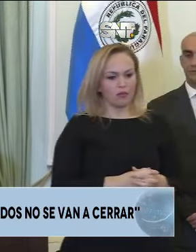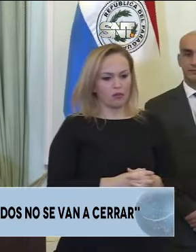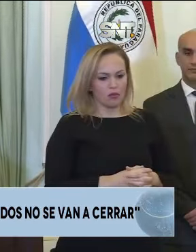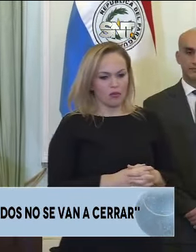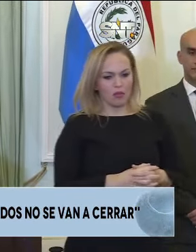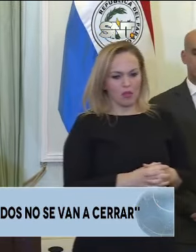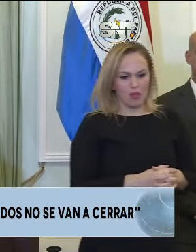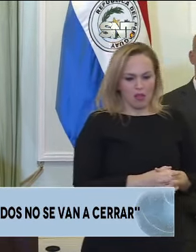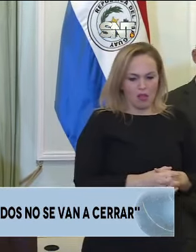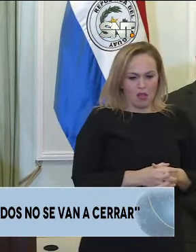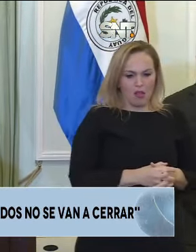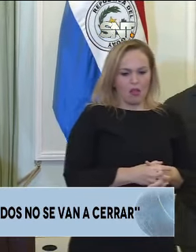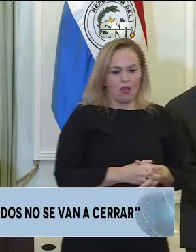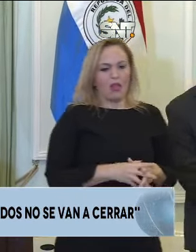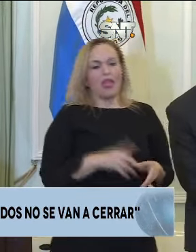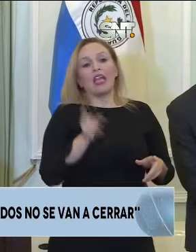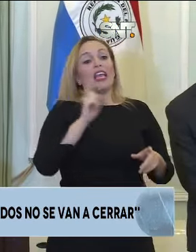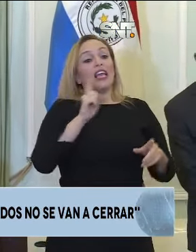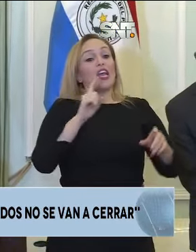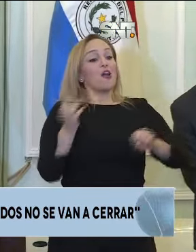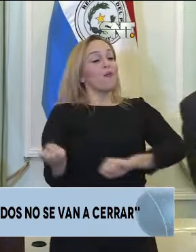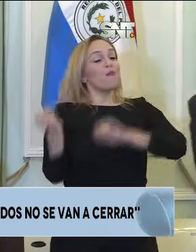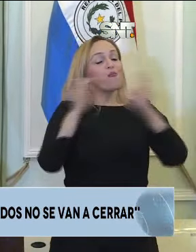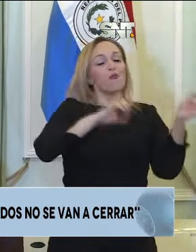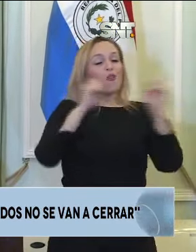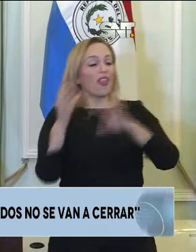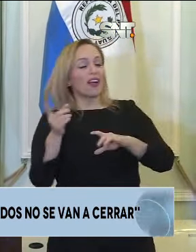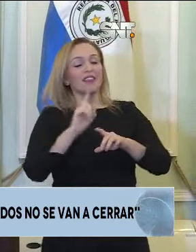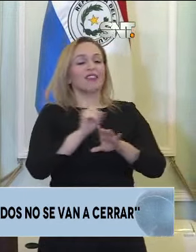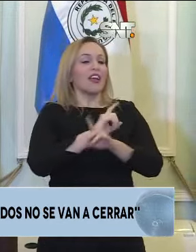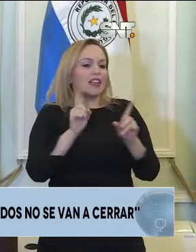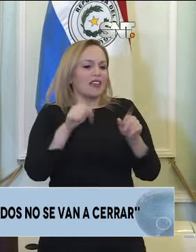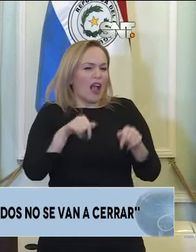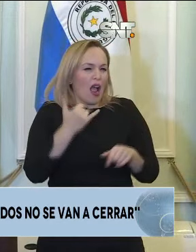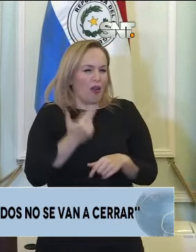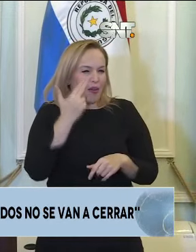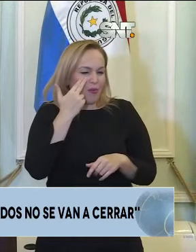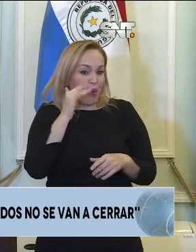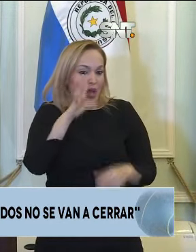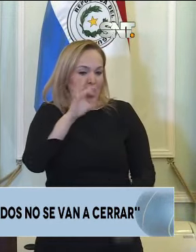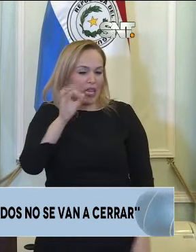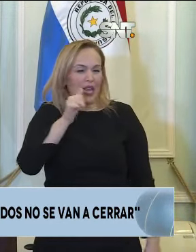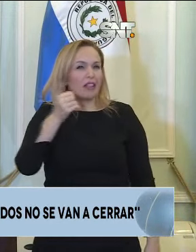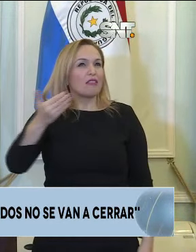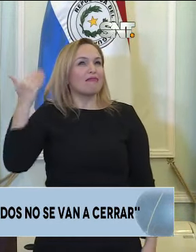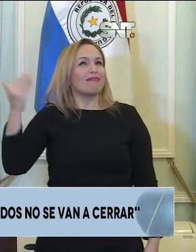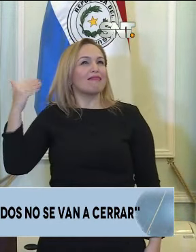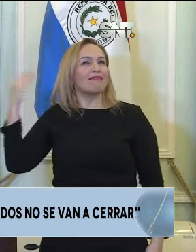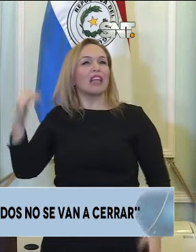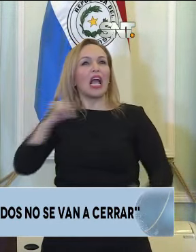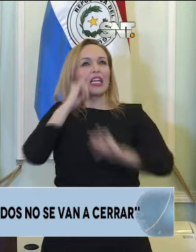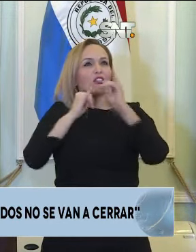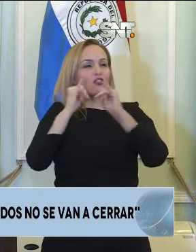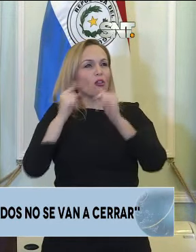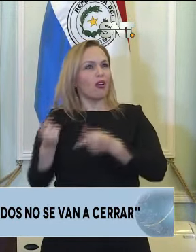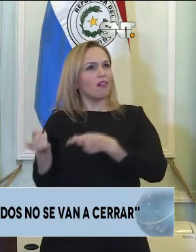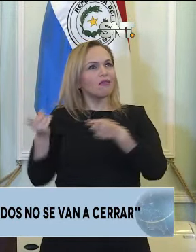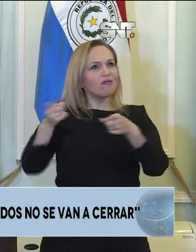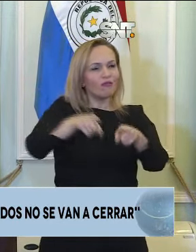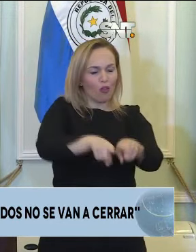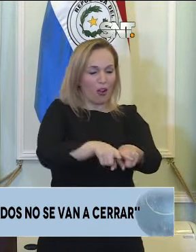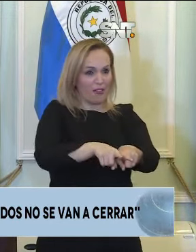Decía San Ignacio que hay que hacer mudanzas en tiempos de crisis. 500 años atrás ya se adelantó. Y,